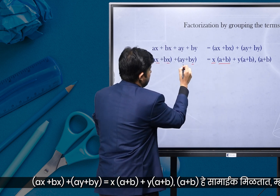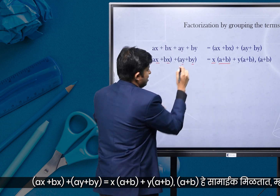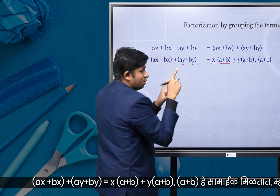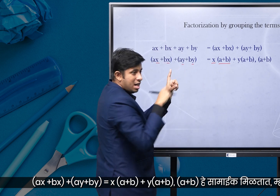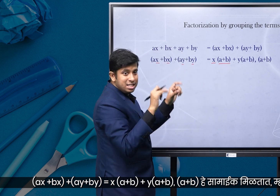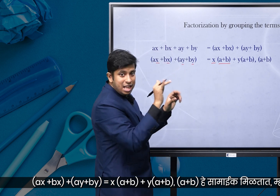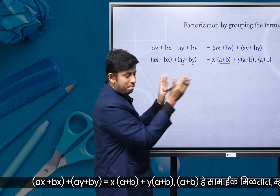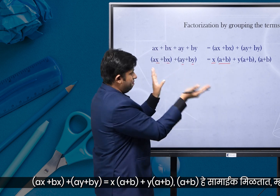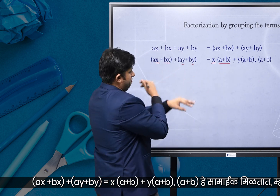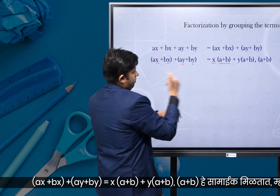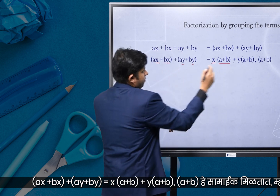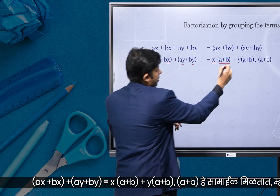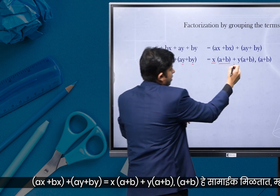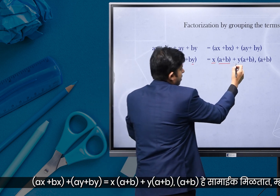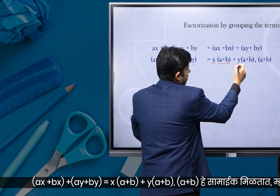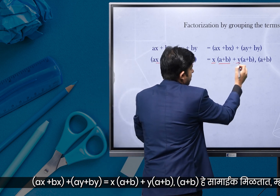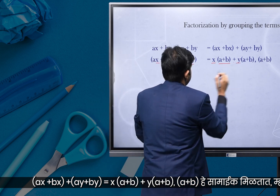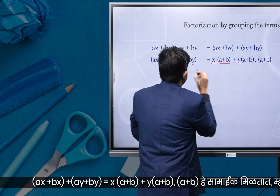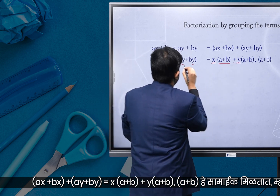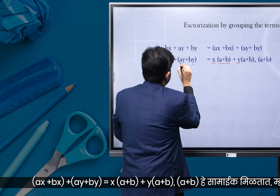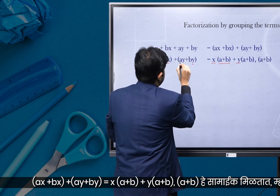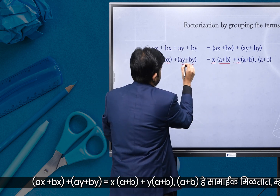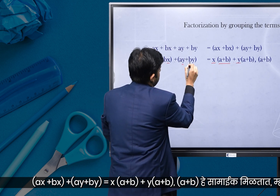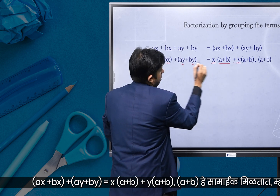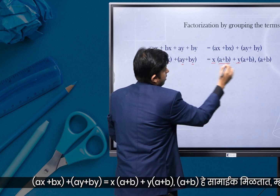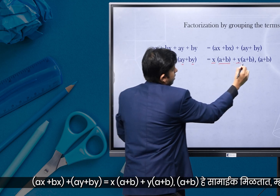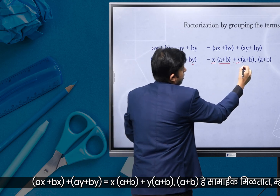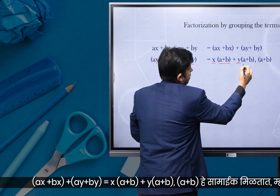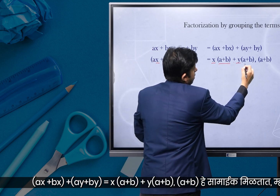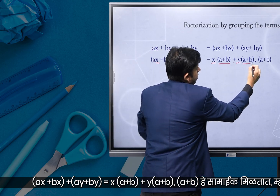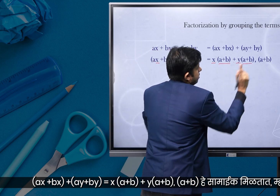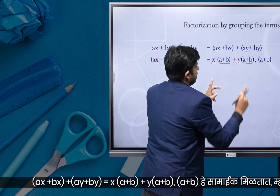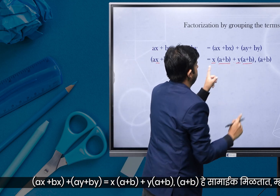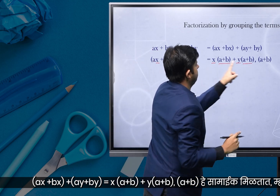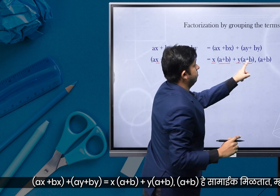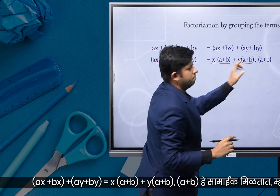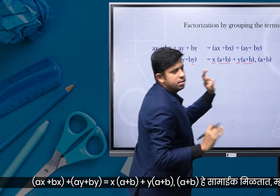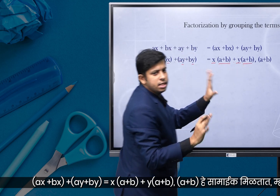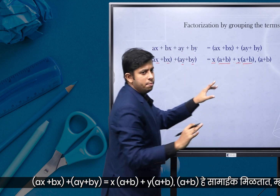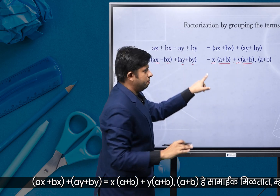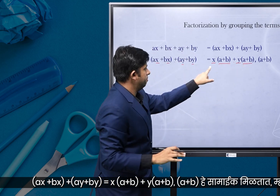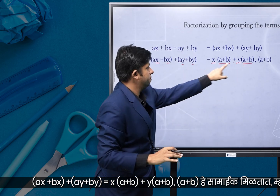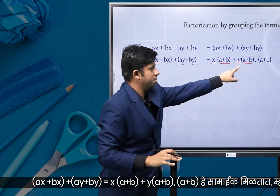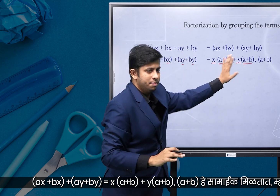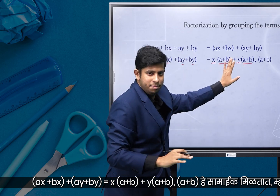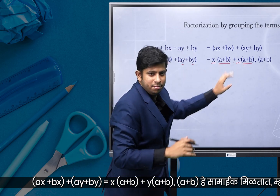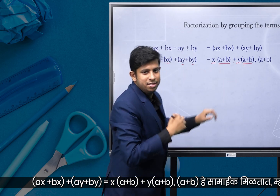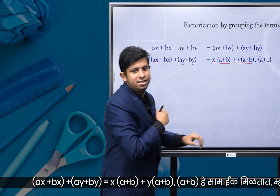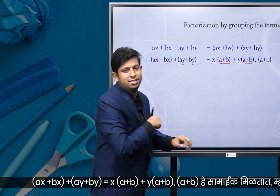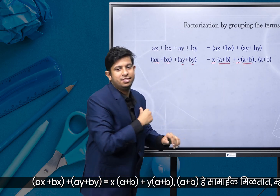कंसामध्ये a अधिक कंस बंद अधिक y कंसामध्ये a अधिक b कंस बंद कंसामध्ये a अधिक b कंस